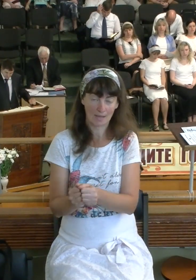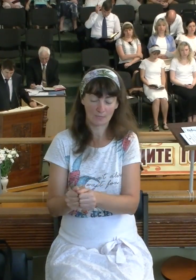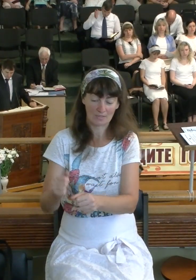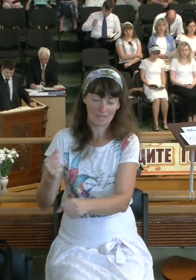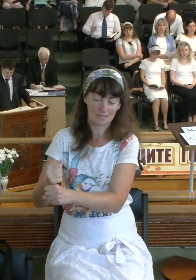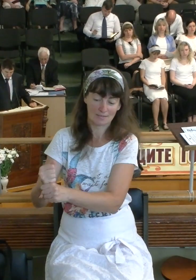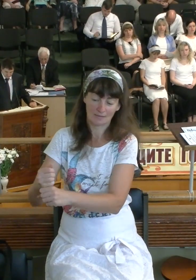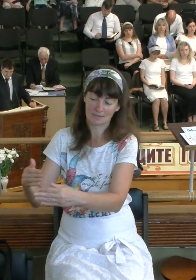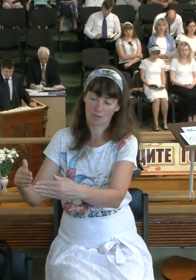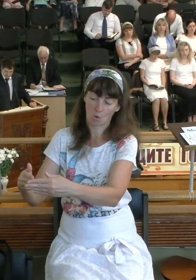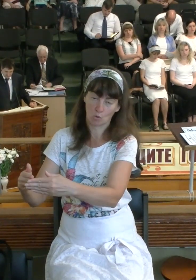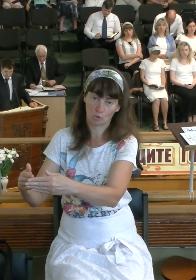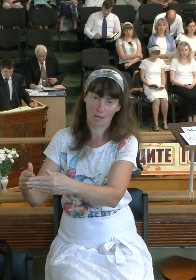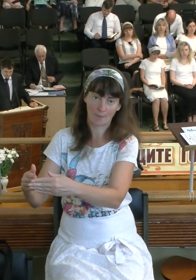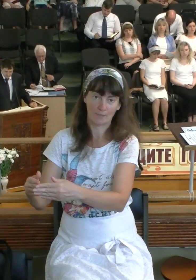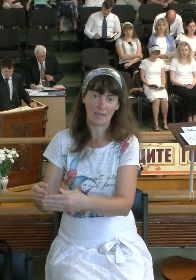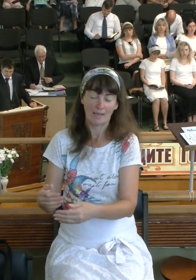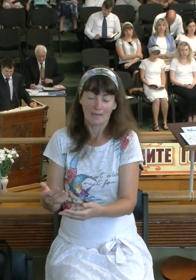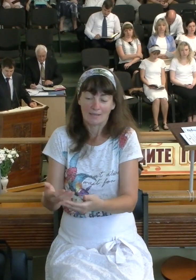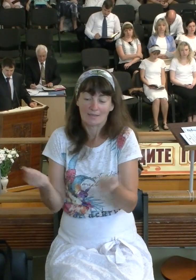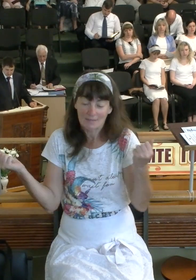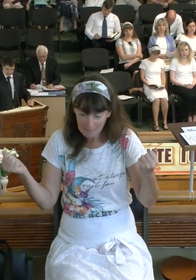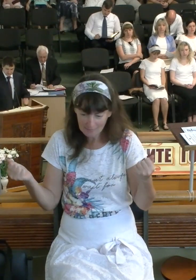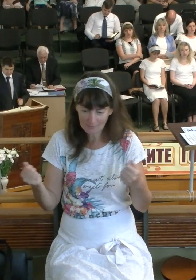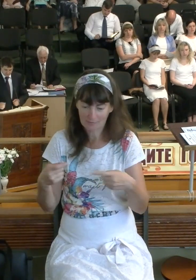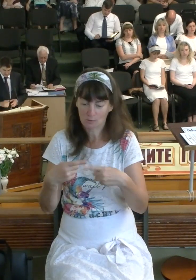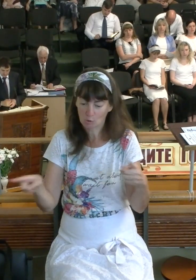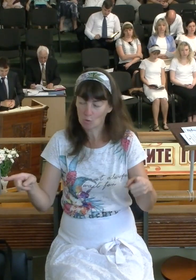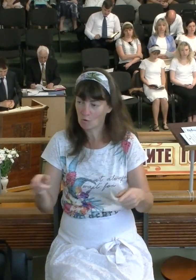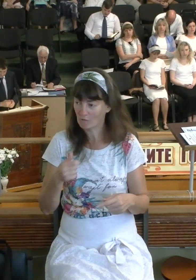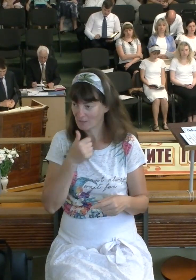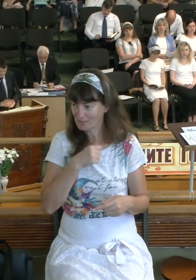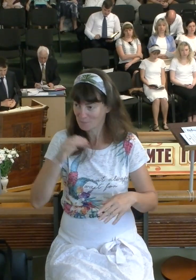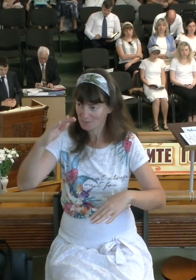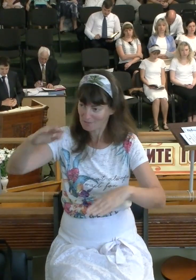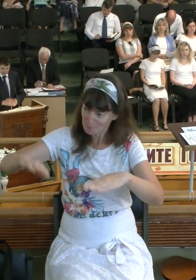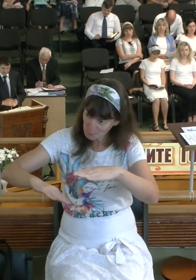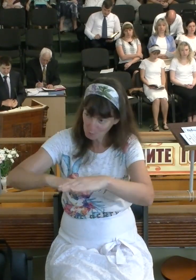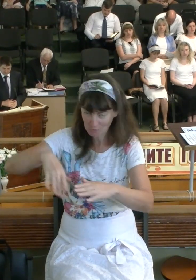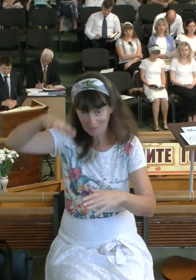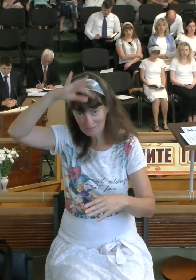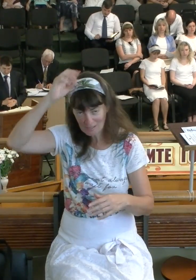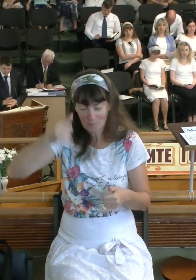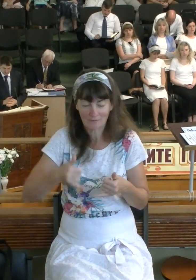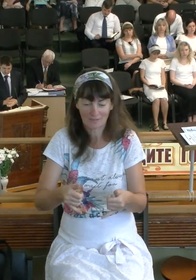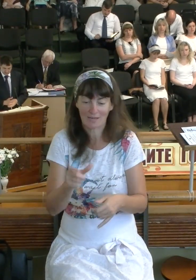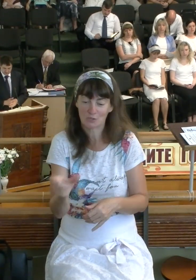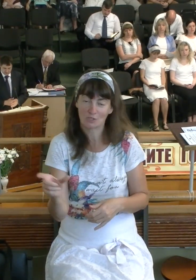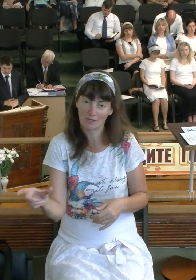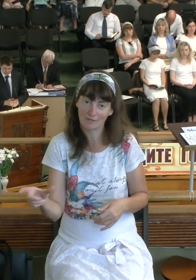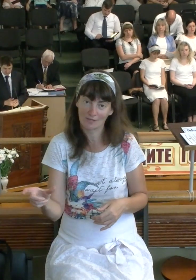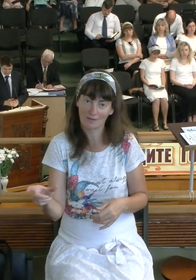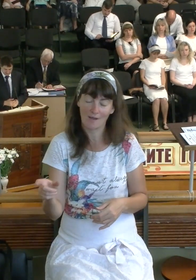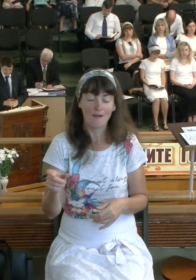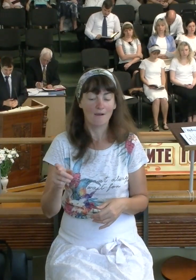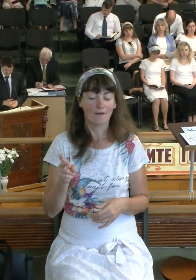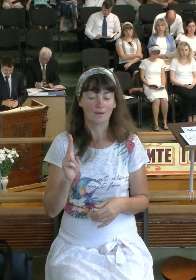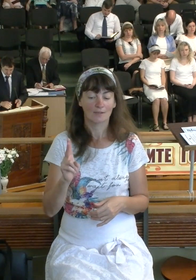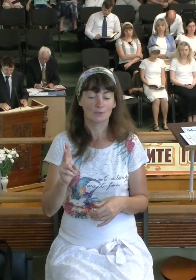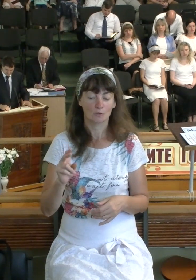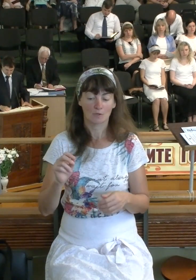нет ни в ком ином спасения, ибо нет другого имени под небом данного человека, которым надлежало бы